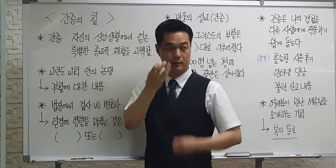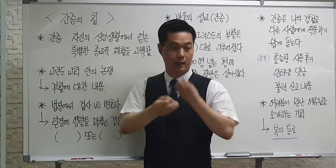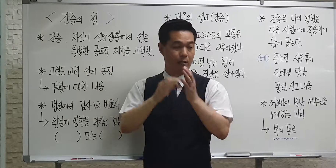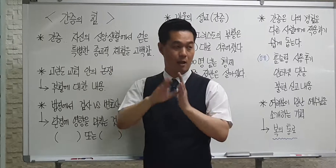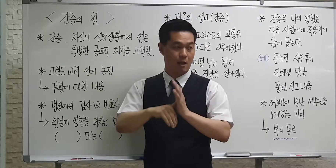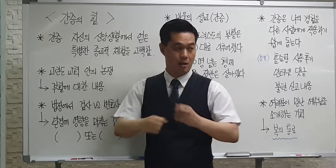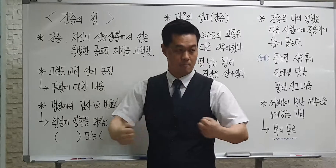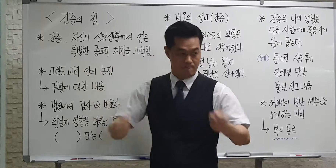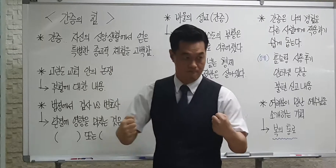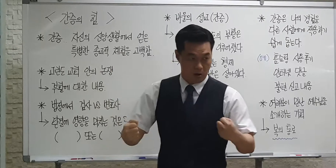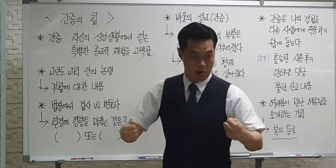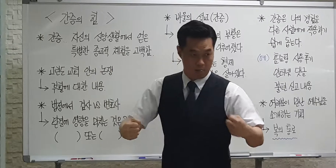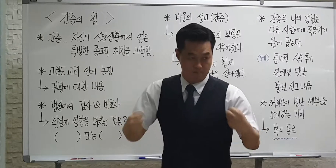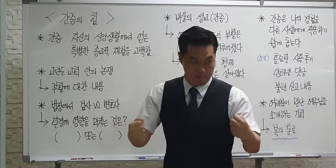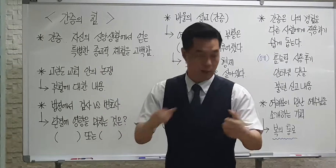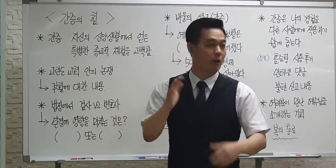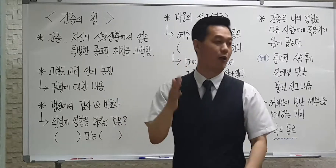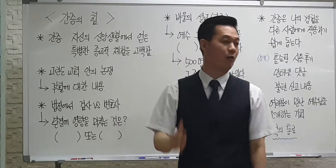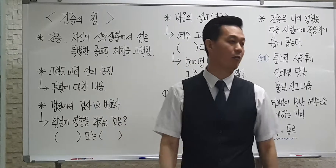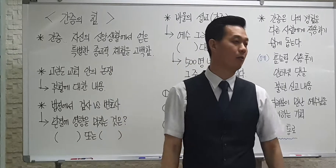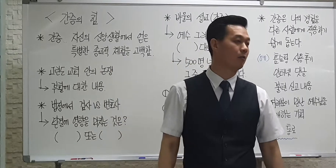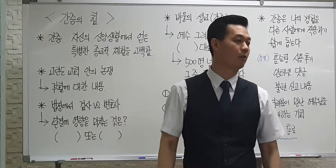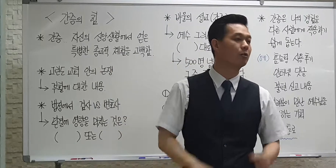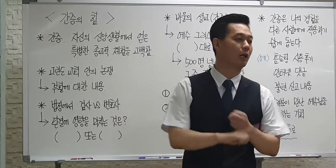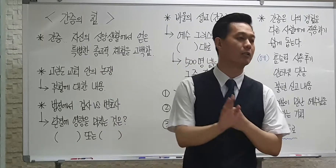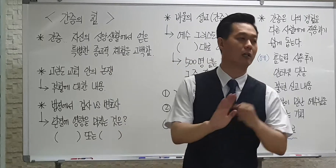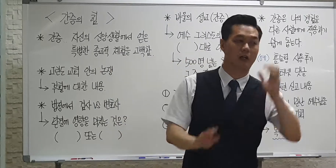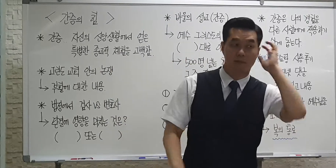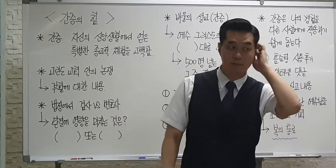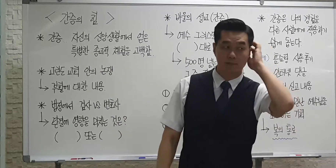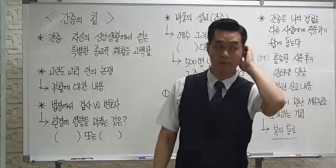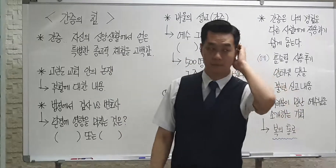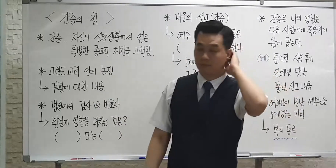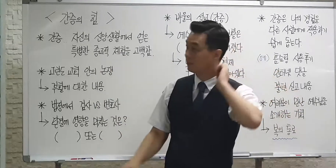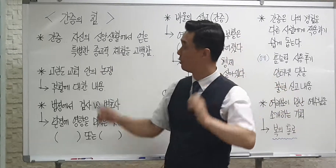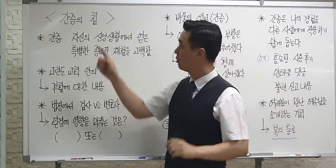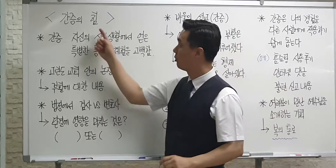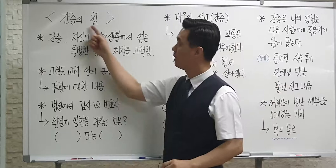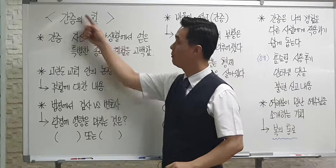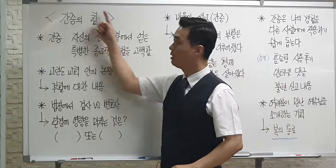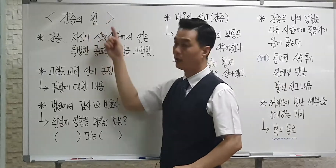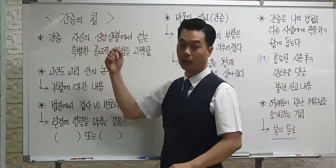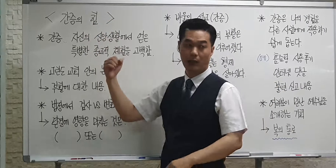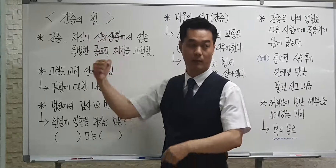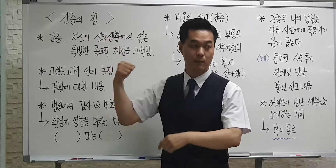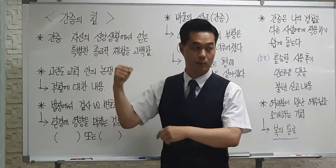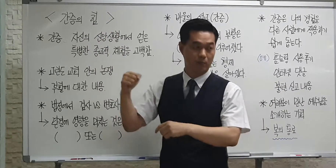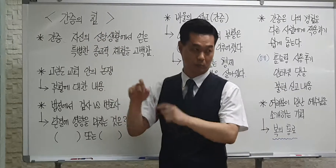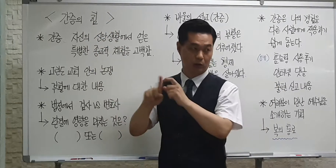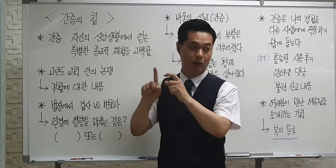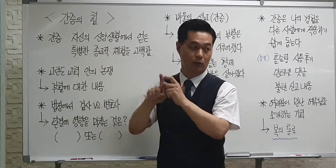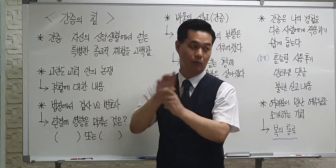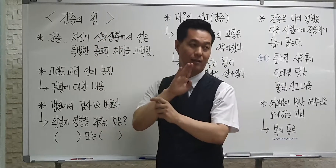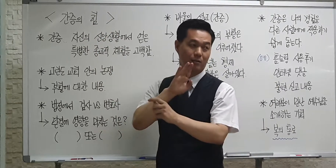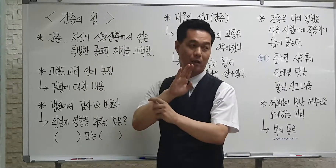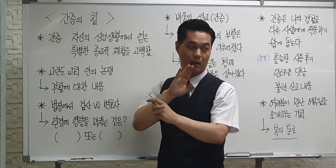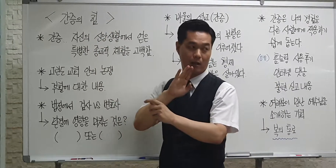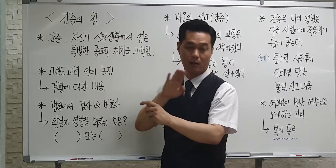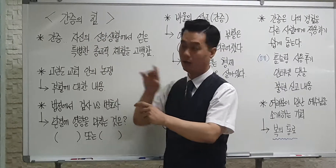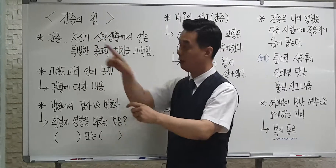간증할 때 이렇게 해야 돼요? 그런 뜻 아니잖아요. 여기서 힘이라는 게 힘 단어로는 맞는데